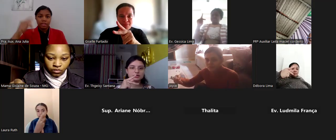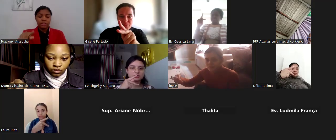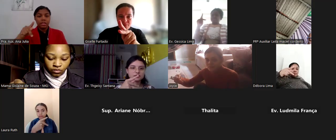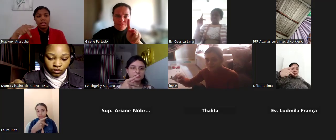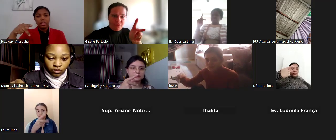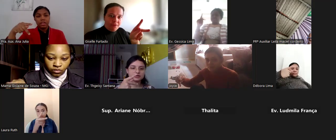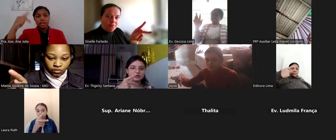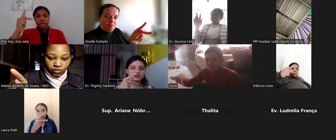mão.